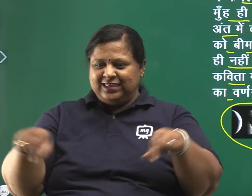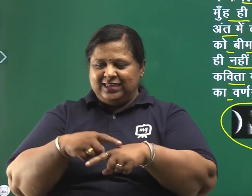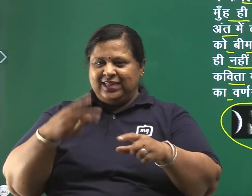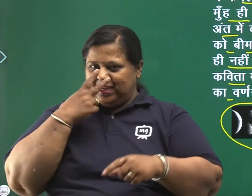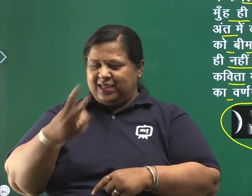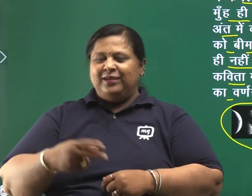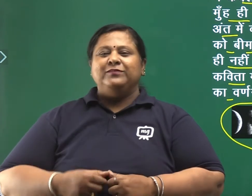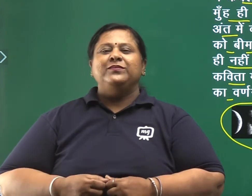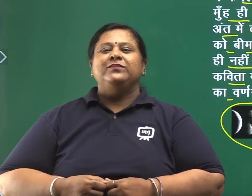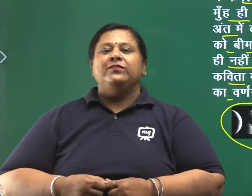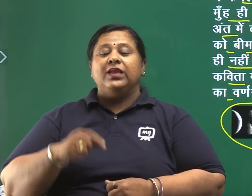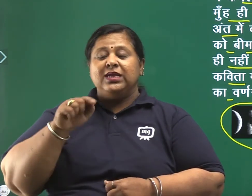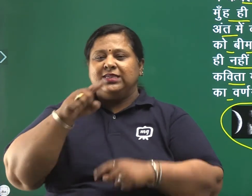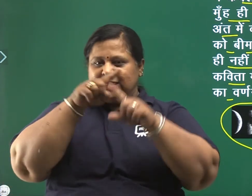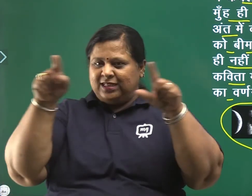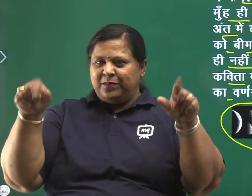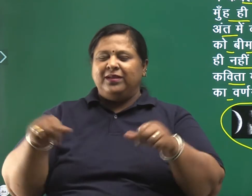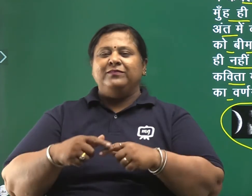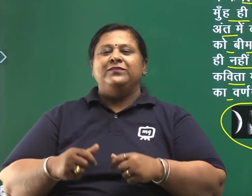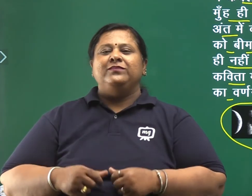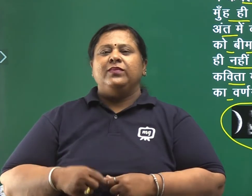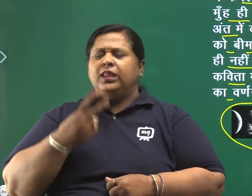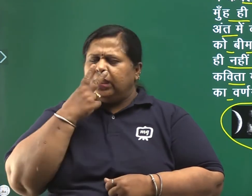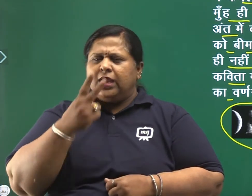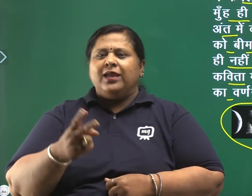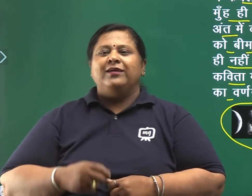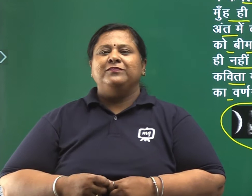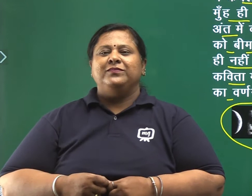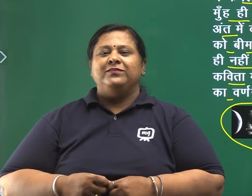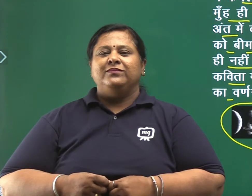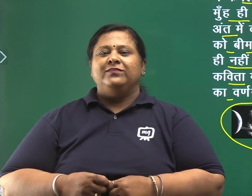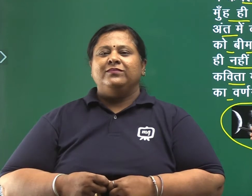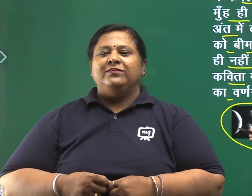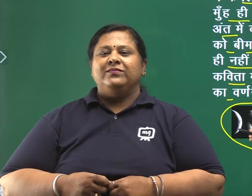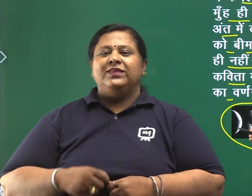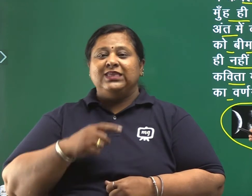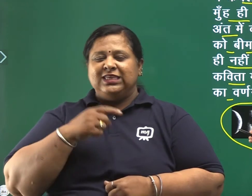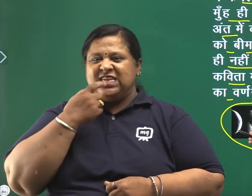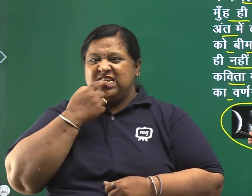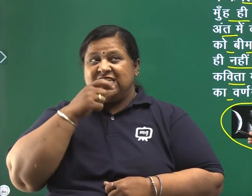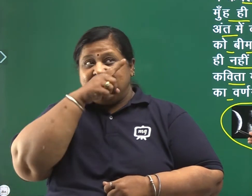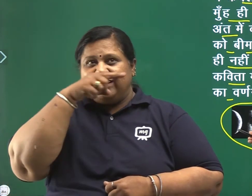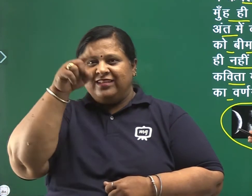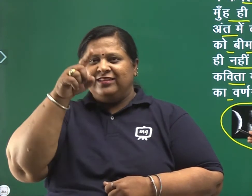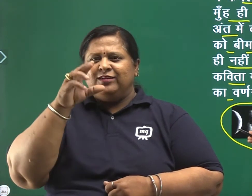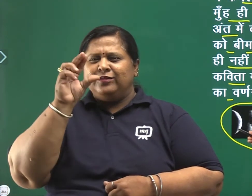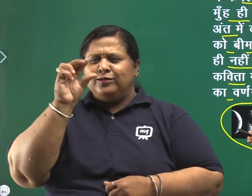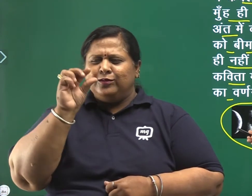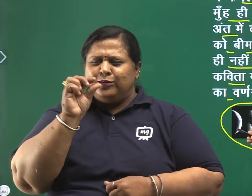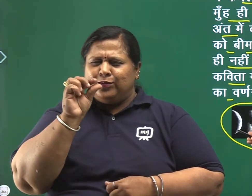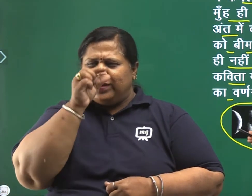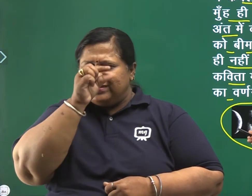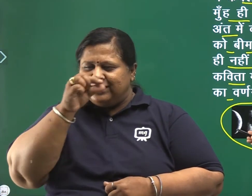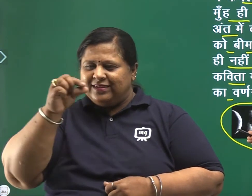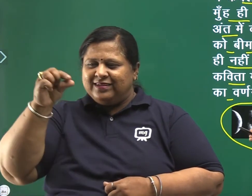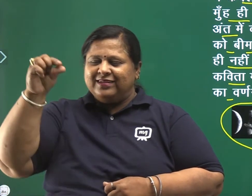इस चित्र में देखिए चांद, यहाँ पर ये थोड़ा सा चांद